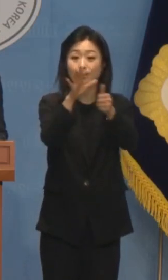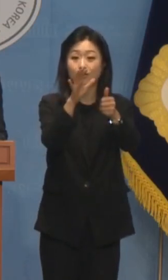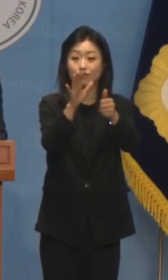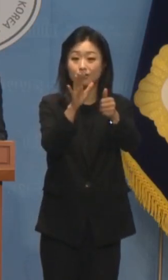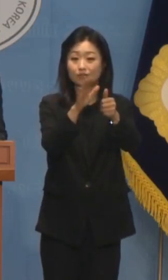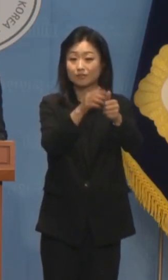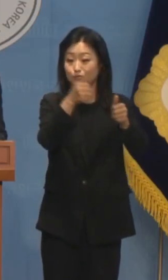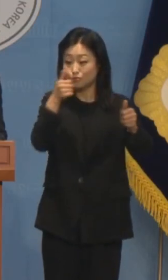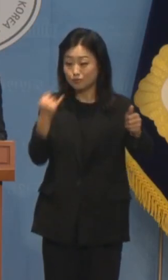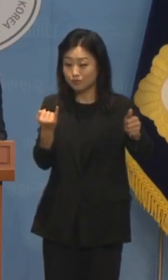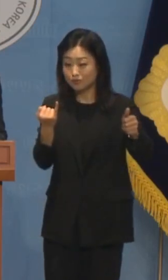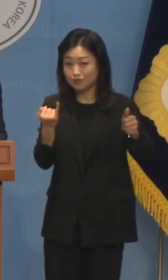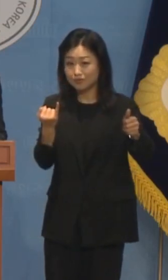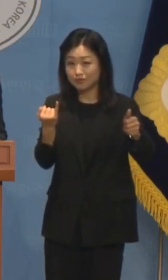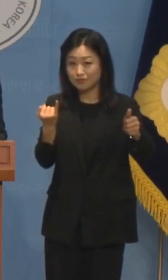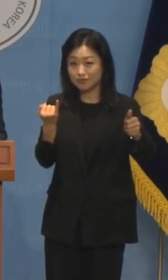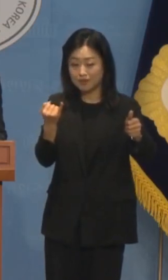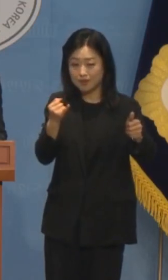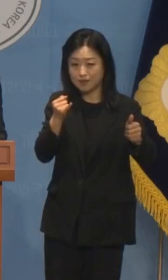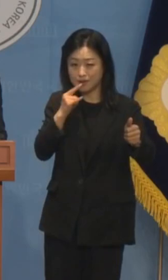표 공천이었던 것 아닙니까?